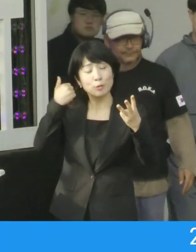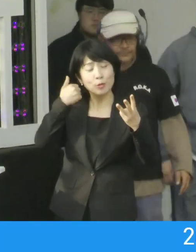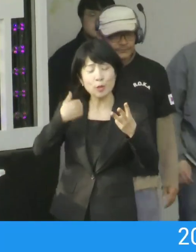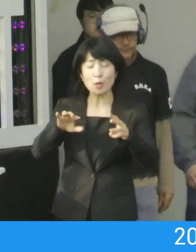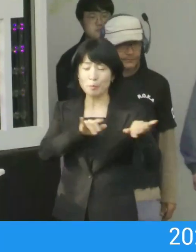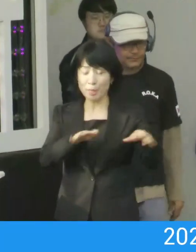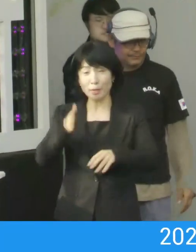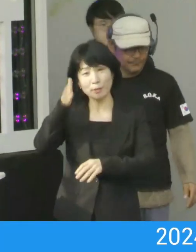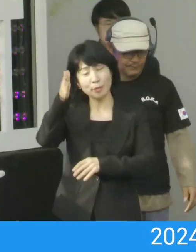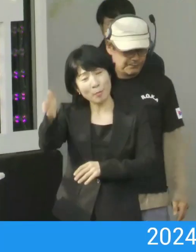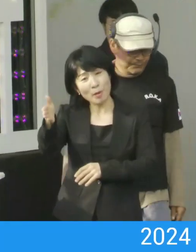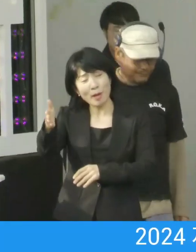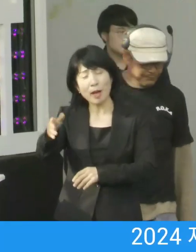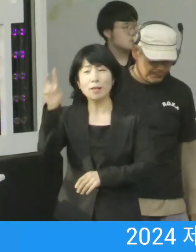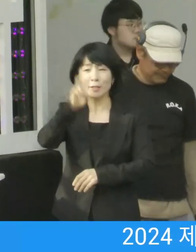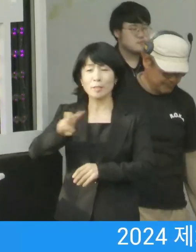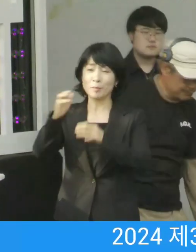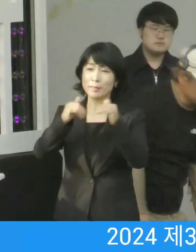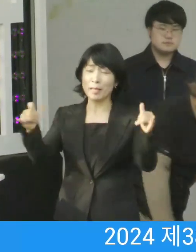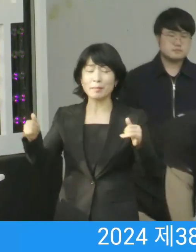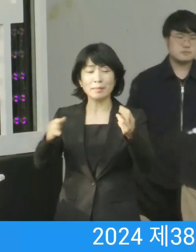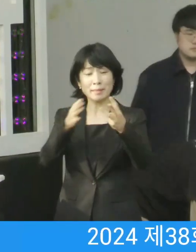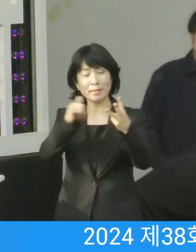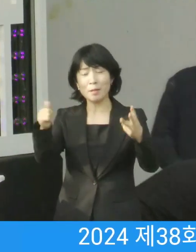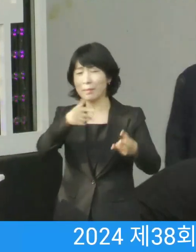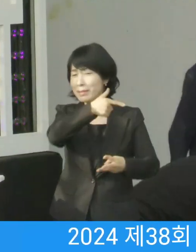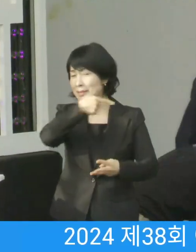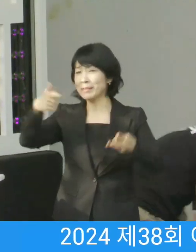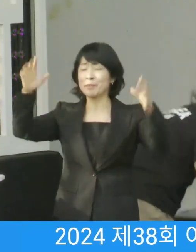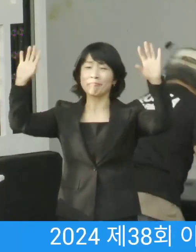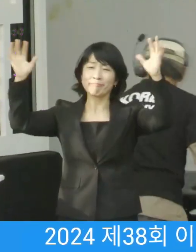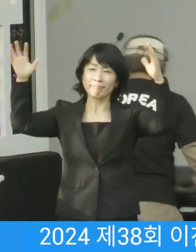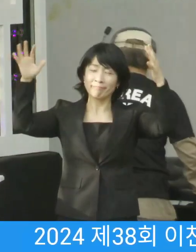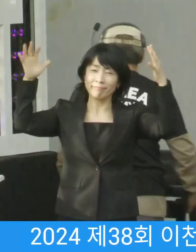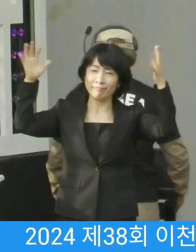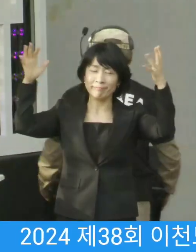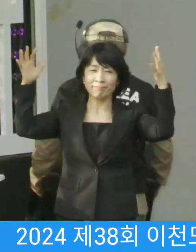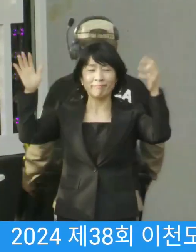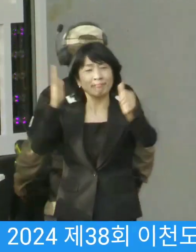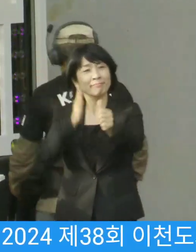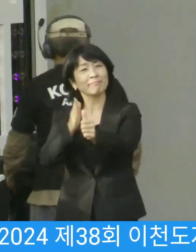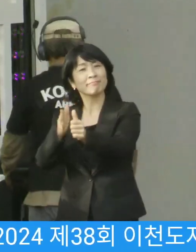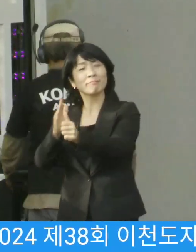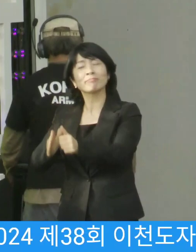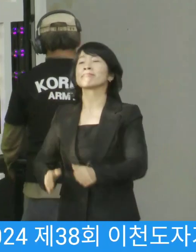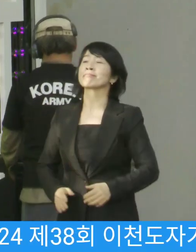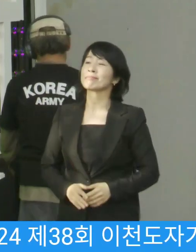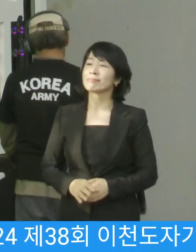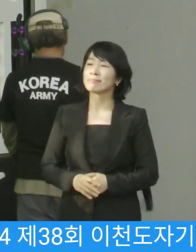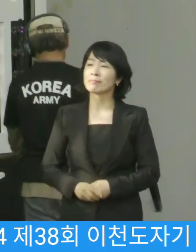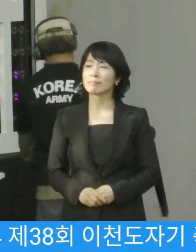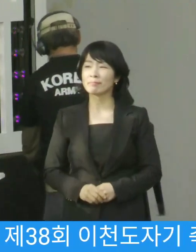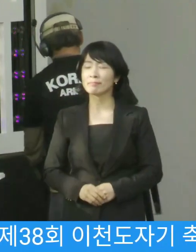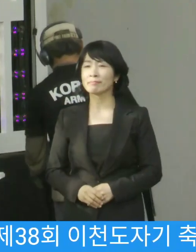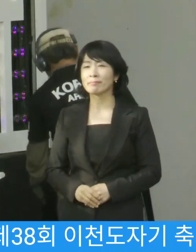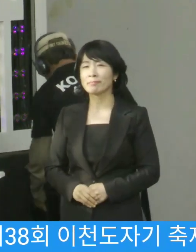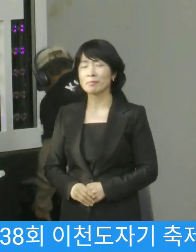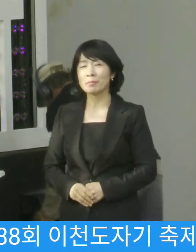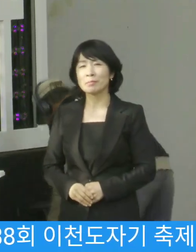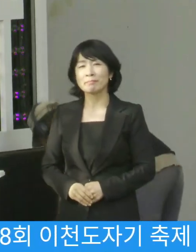소프라노 최정원, 테너 박혜림 씨에게 다시 한번 뜨거운 박수 보내주시기 바랍니다. Please give a big round of applause once again. Thank